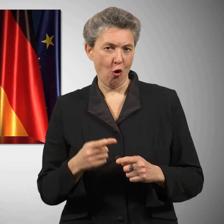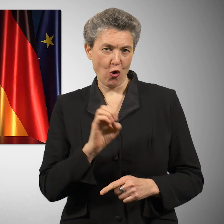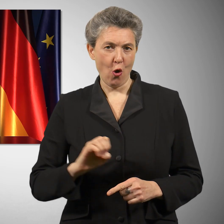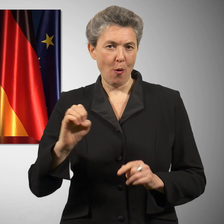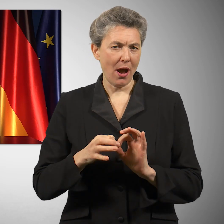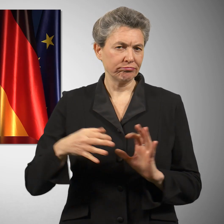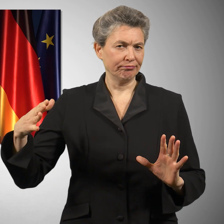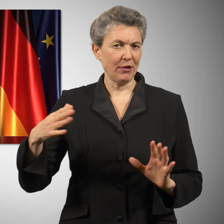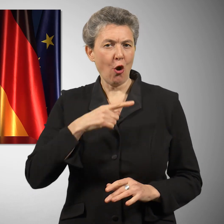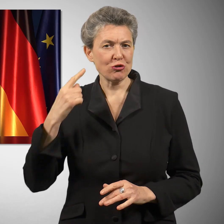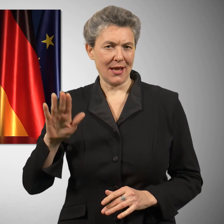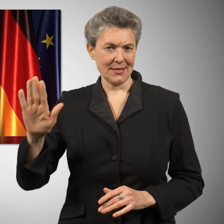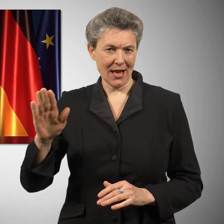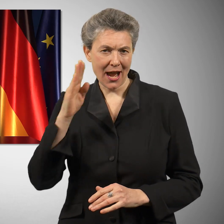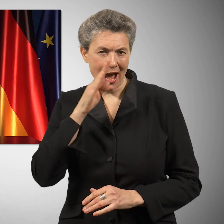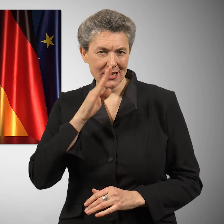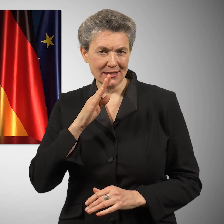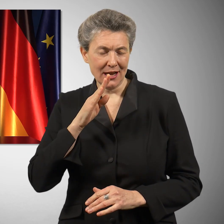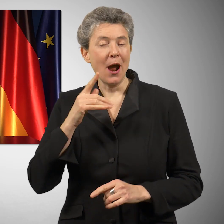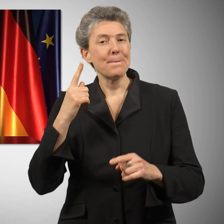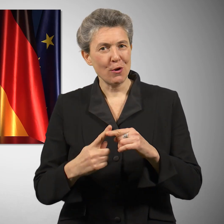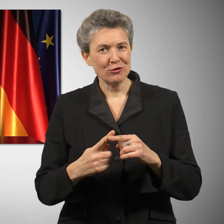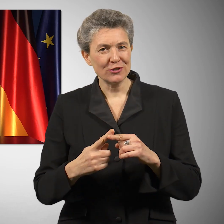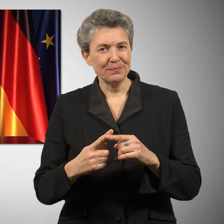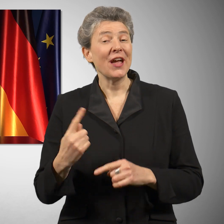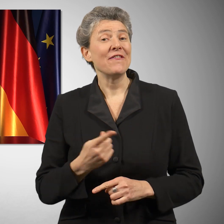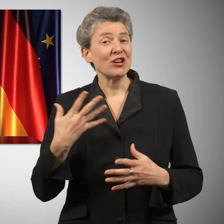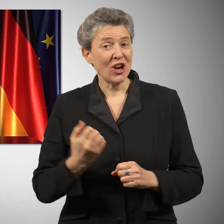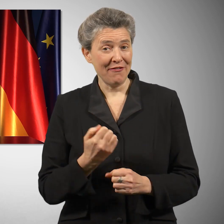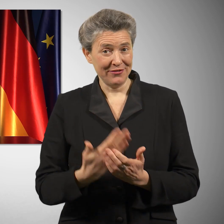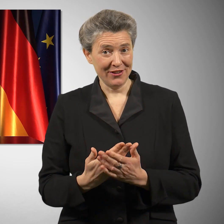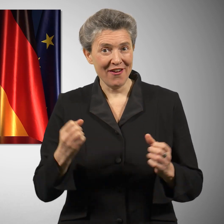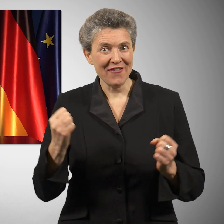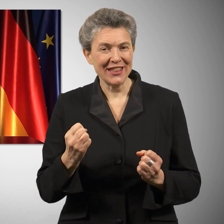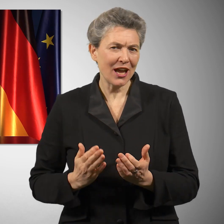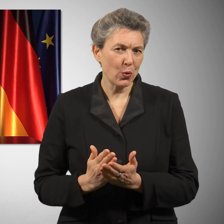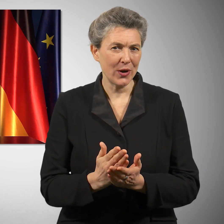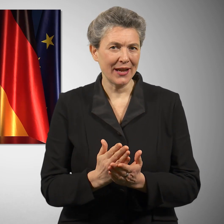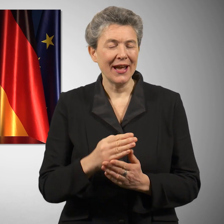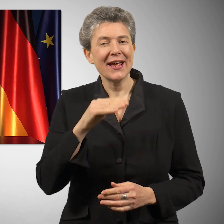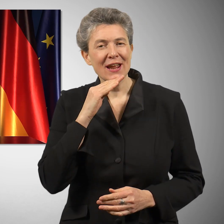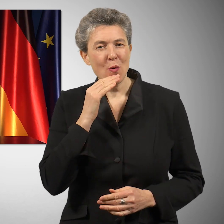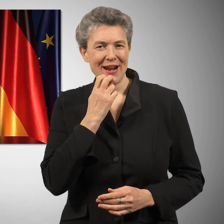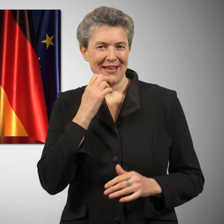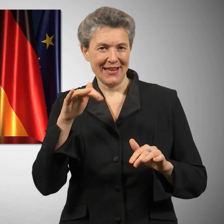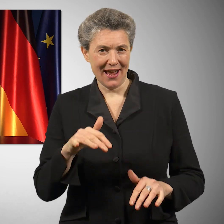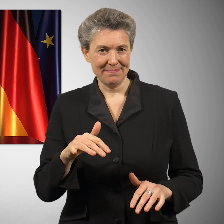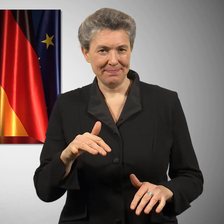und Europa dauerhaft unabhängig von russischem Gas. Und zugleich kommen wir so durch diesen